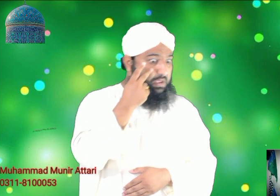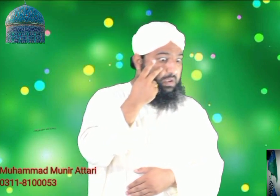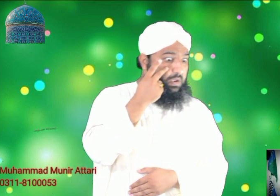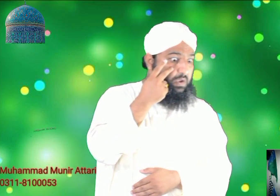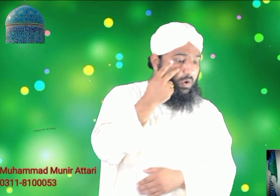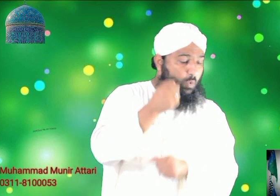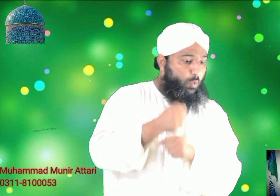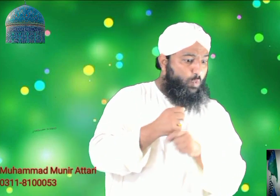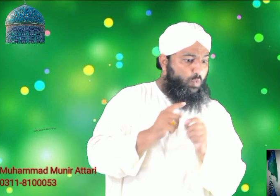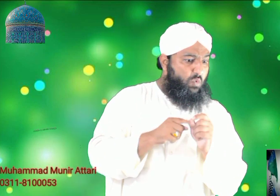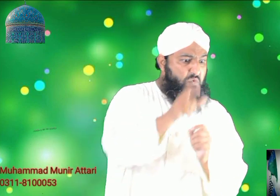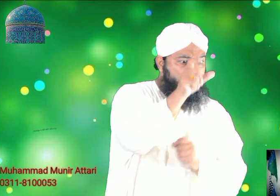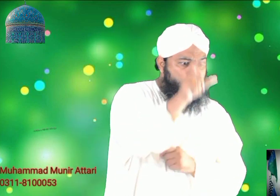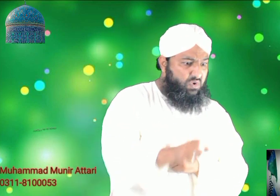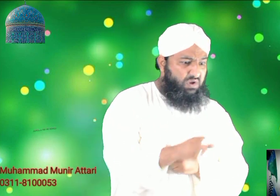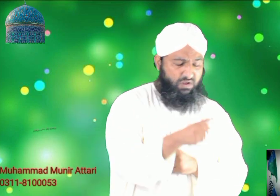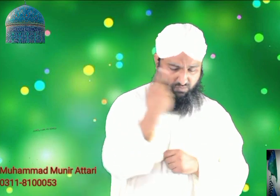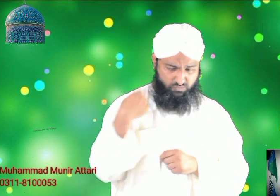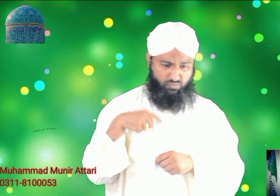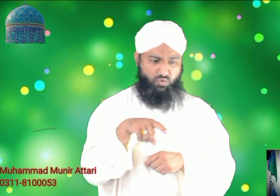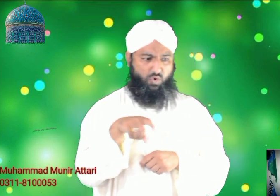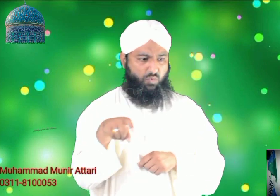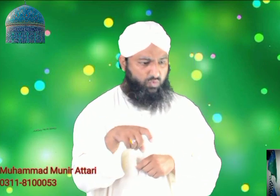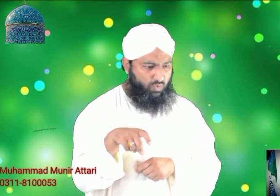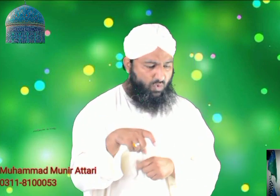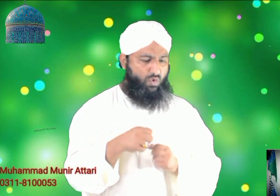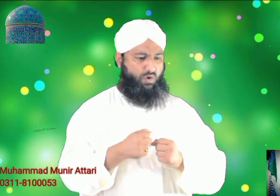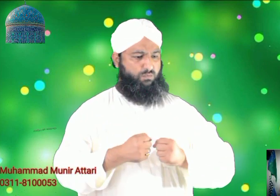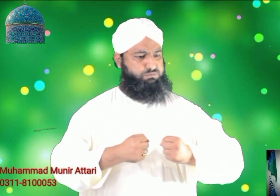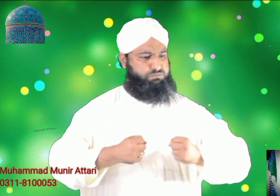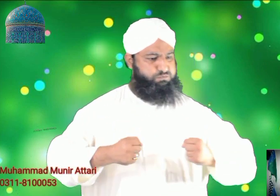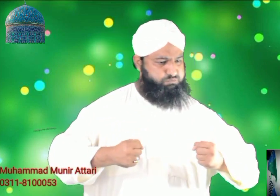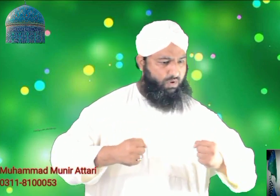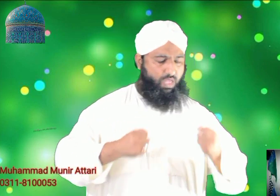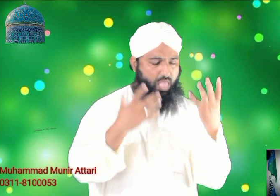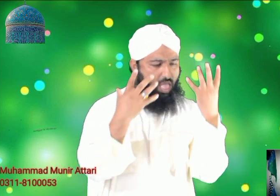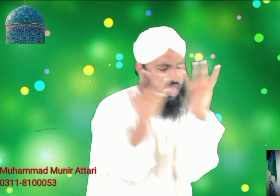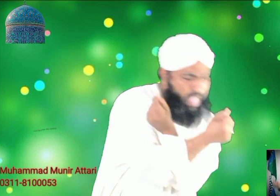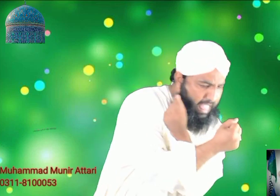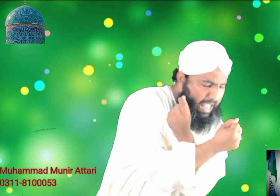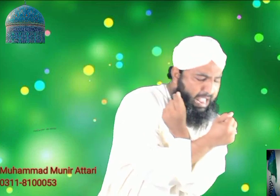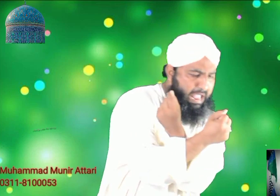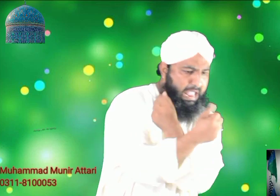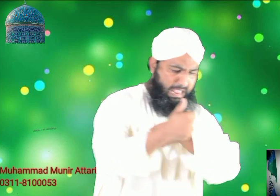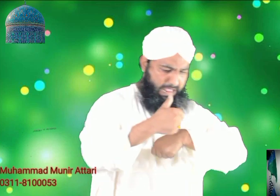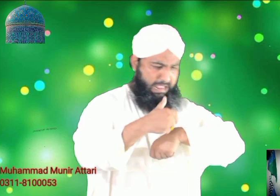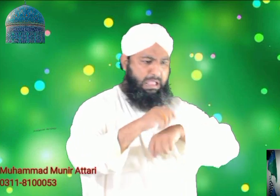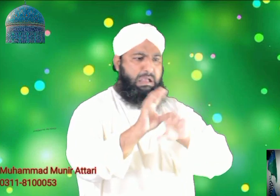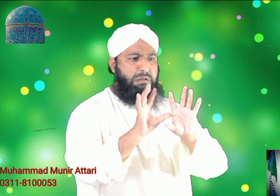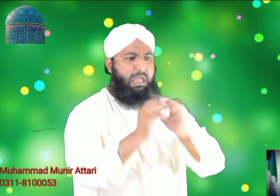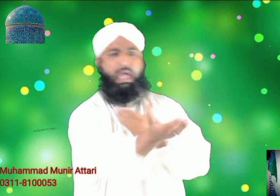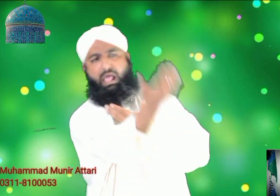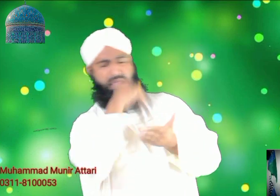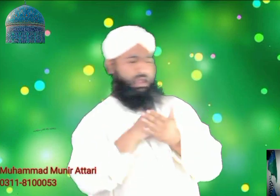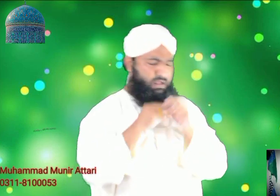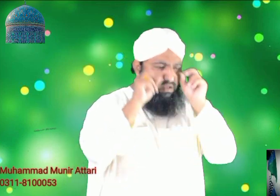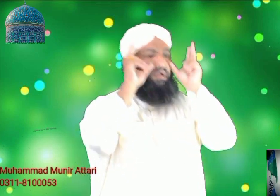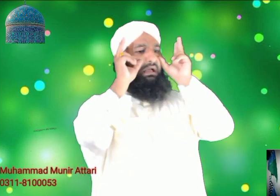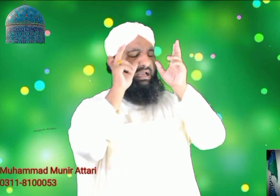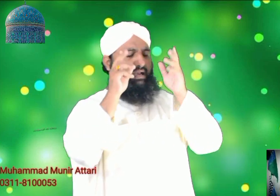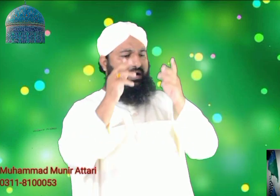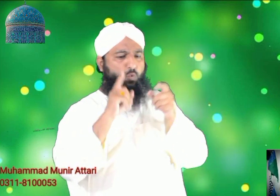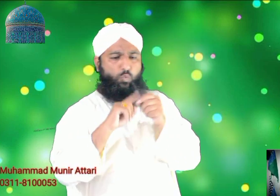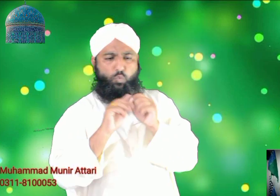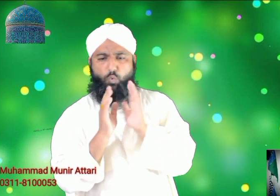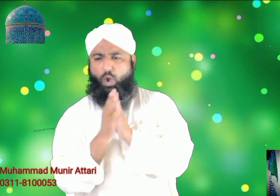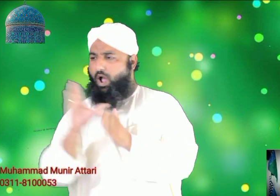کمزور ہو جاتا، کبھی صحت مند ہو جاتا، کبھی میری نگاہوں سے غائب ہو جاتے، کبھی پھر تھوڑی دیر بعد آ جاتے، قرآن کریم پڑھتے،